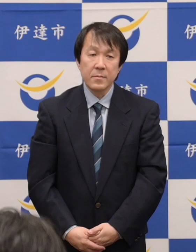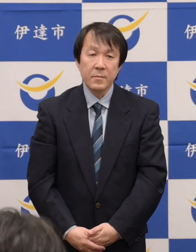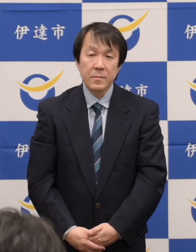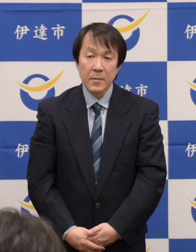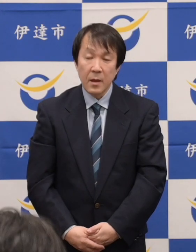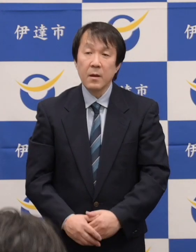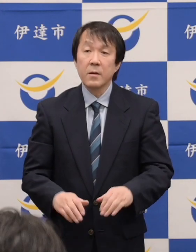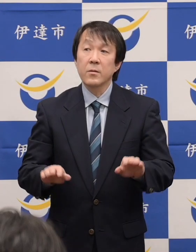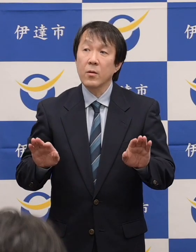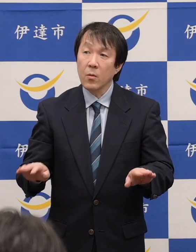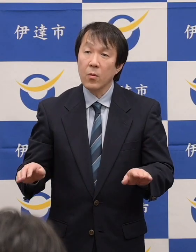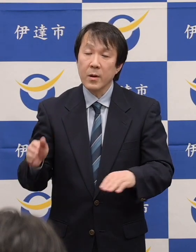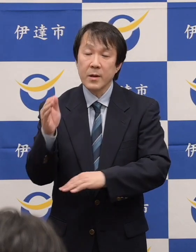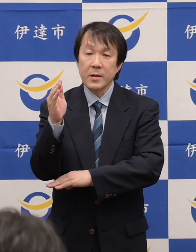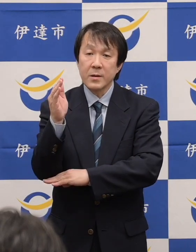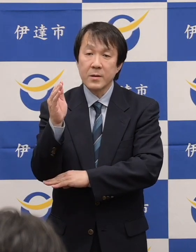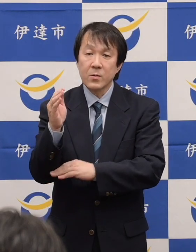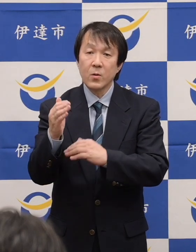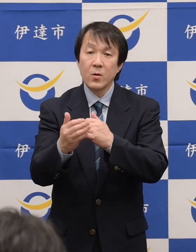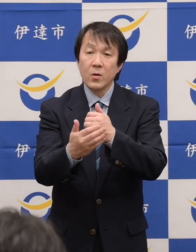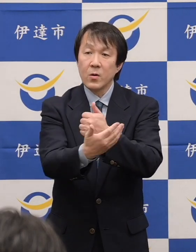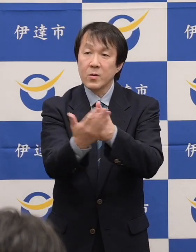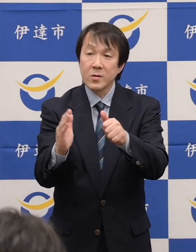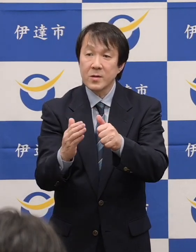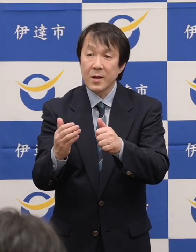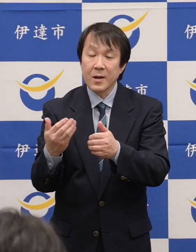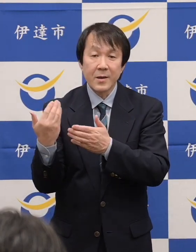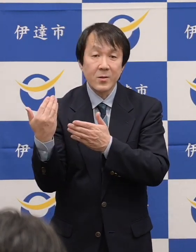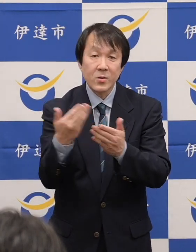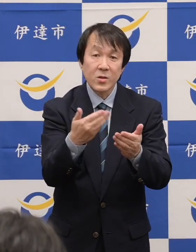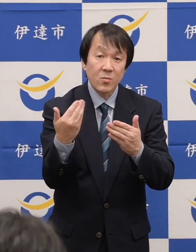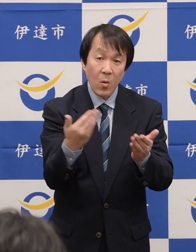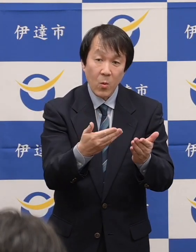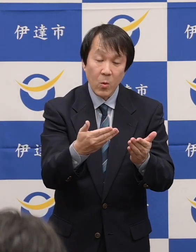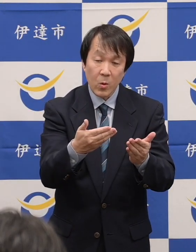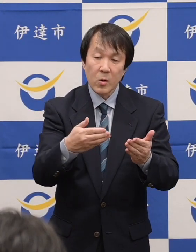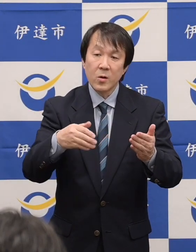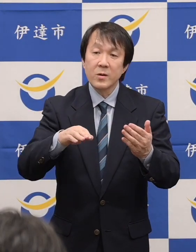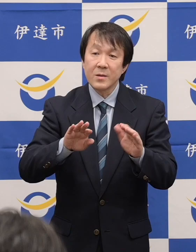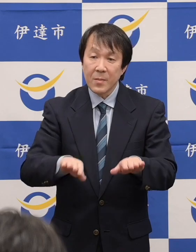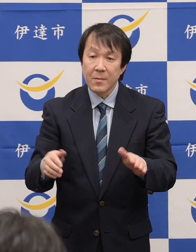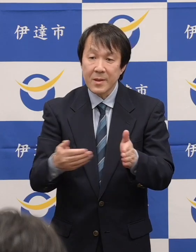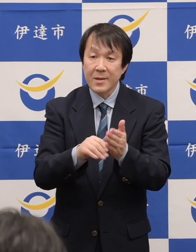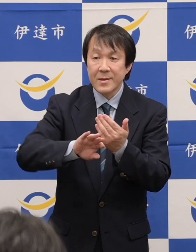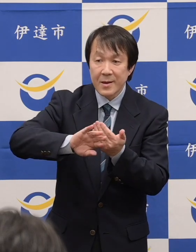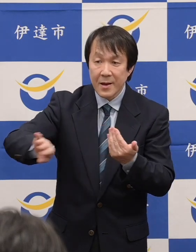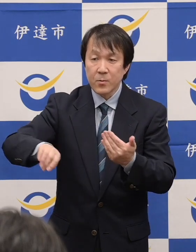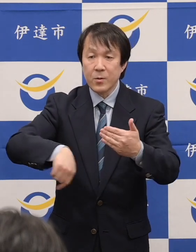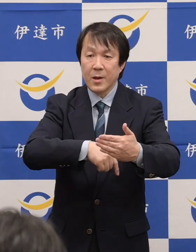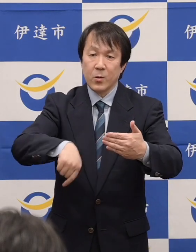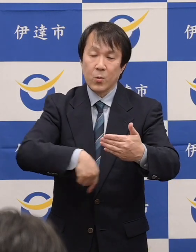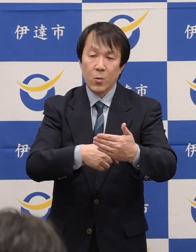それでは、今回の記者会見内容以外の質問がございましたらお受けしたいと思います。質問があるかお聞かせ